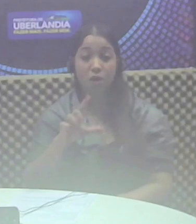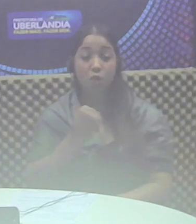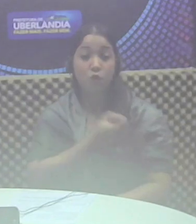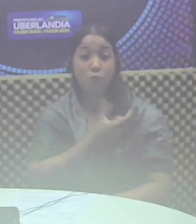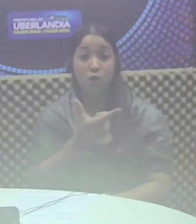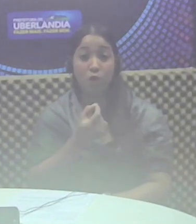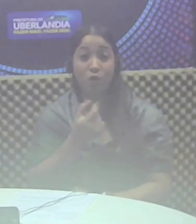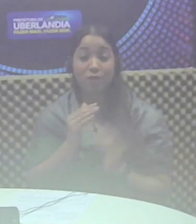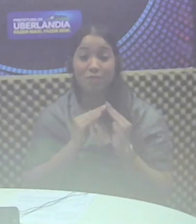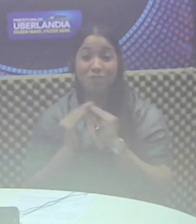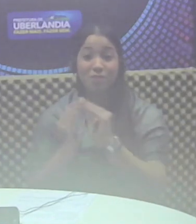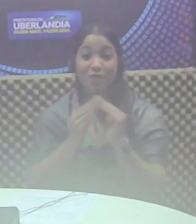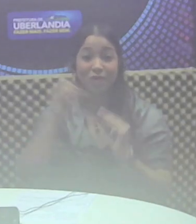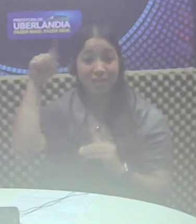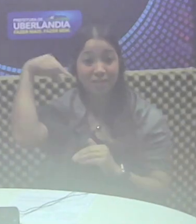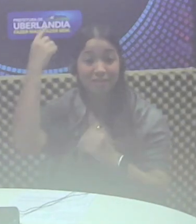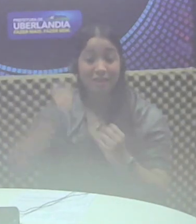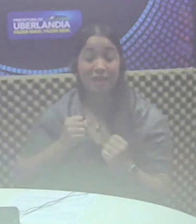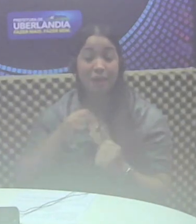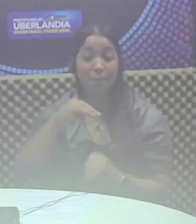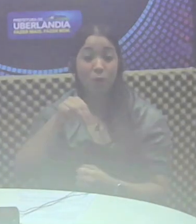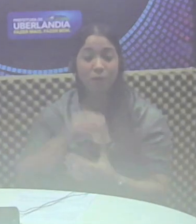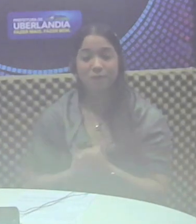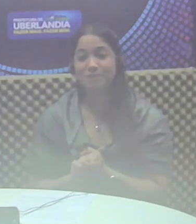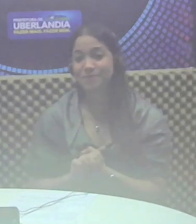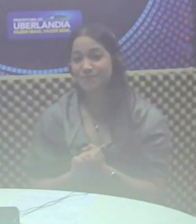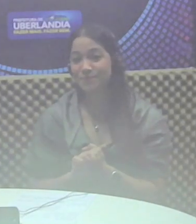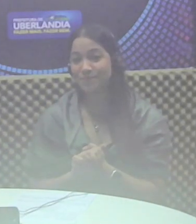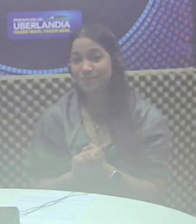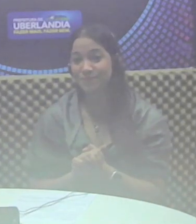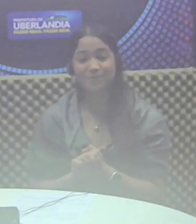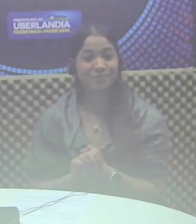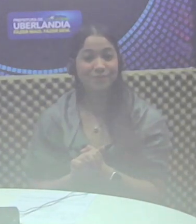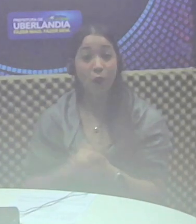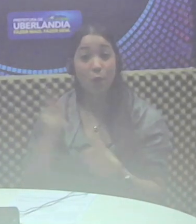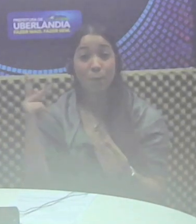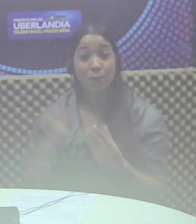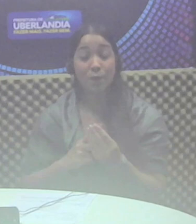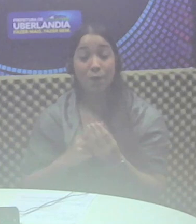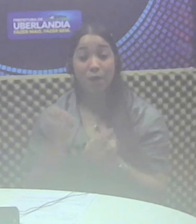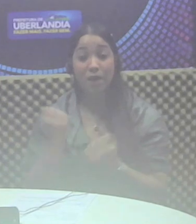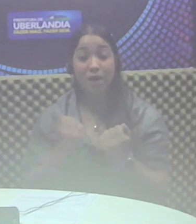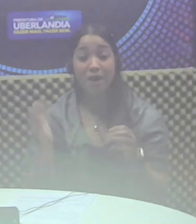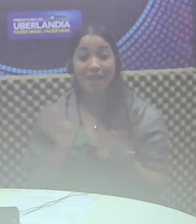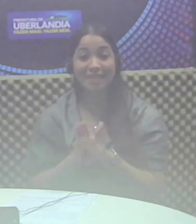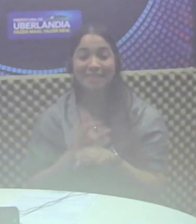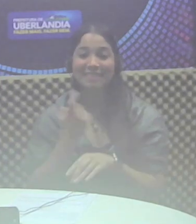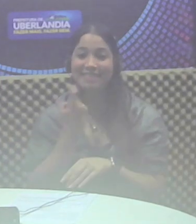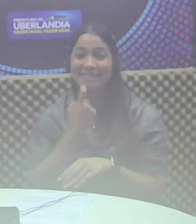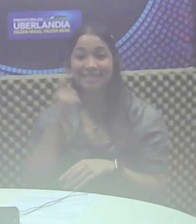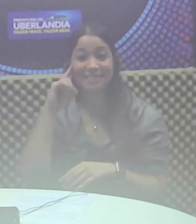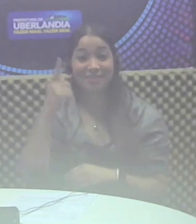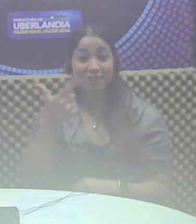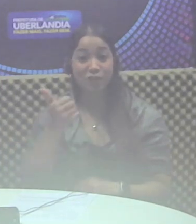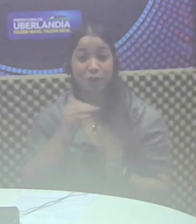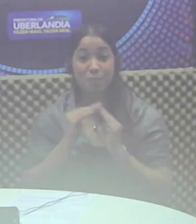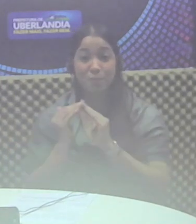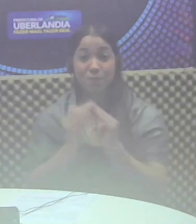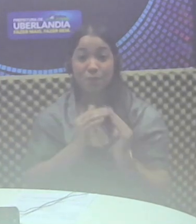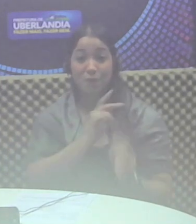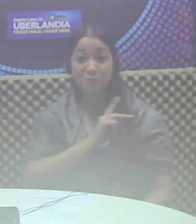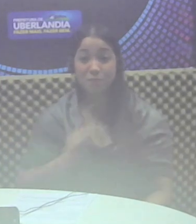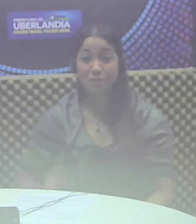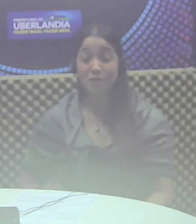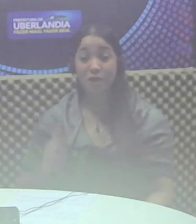20 no bairro Santa Mônica o proc móvel até sexta-feira dia 21 no bairro Presidente